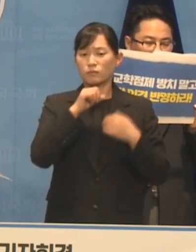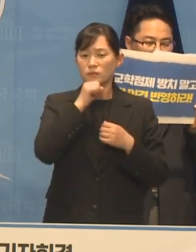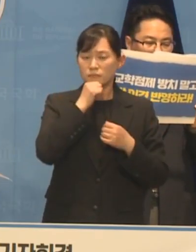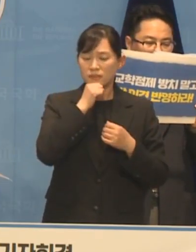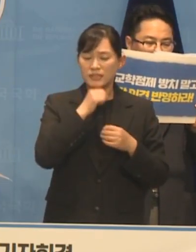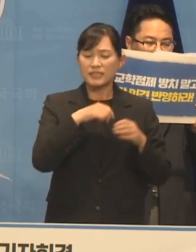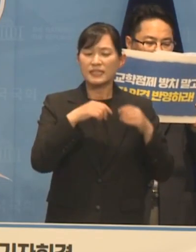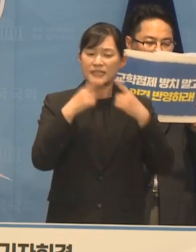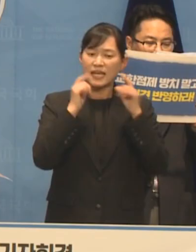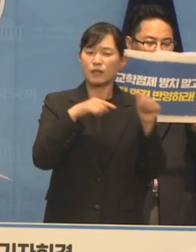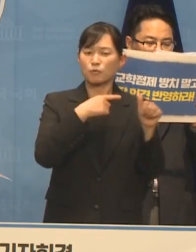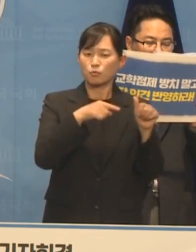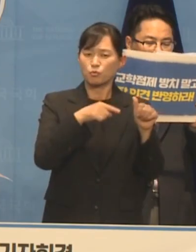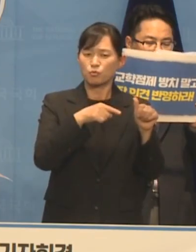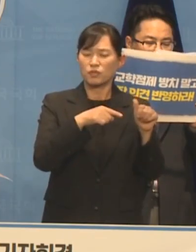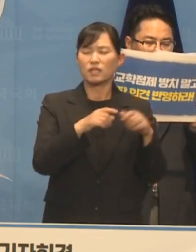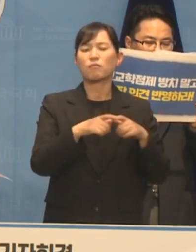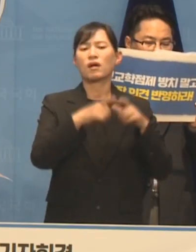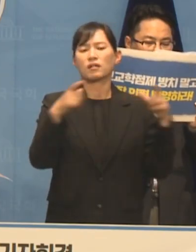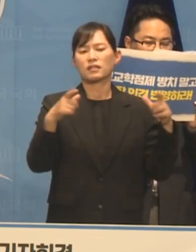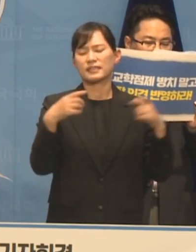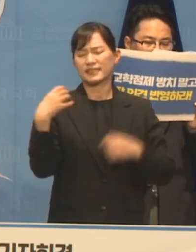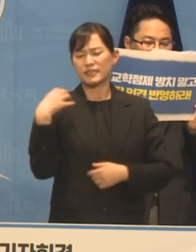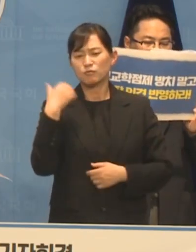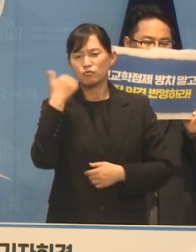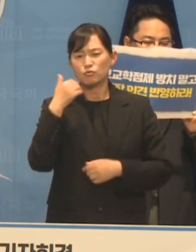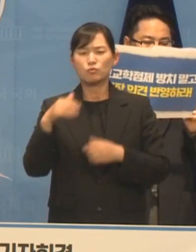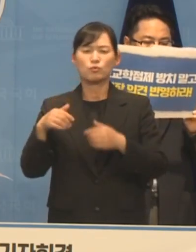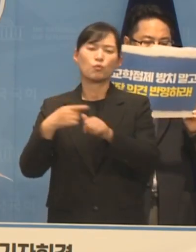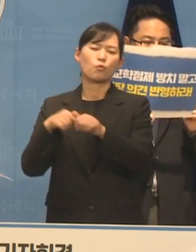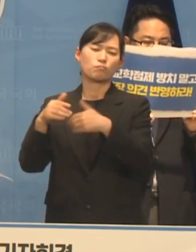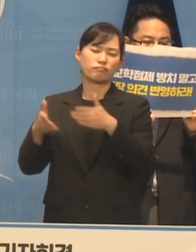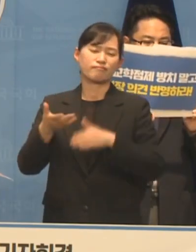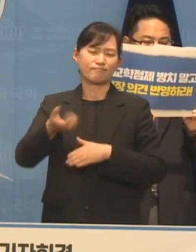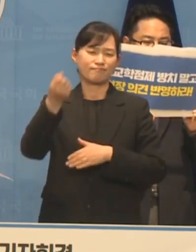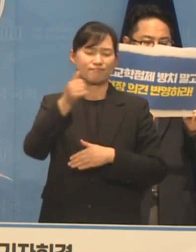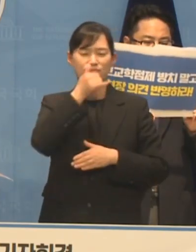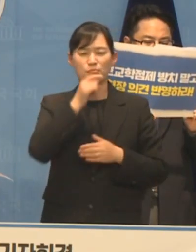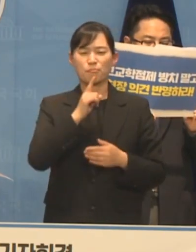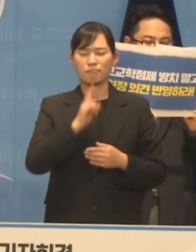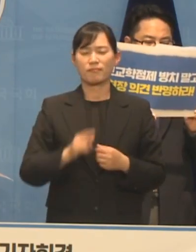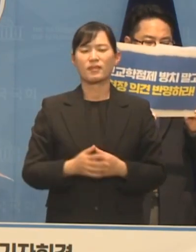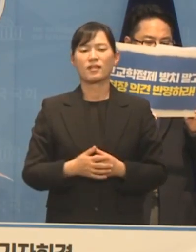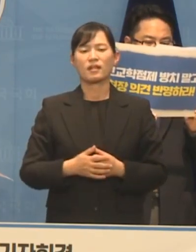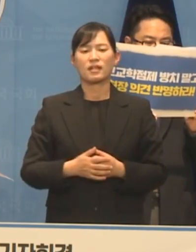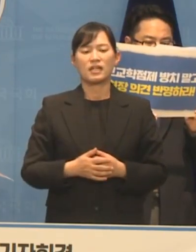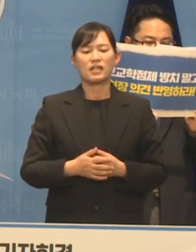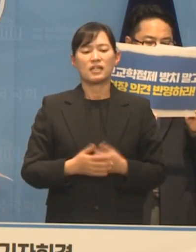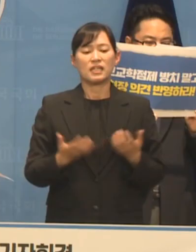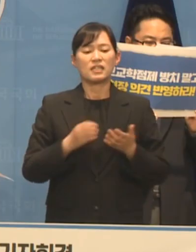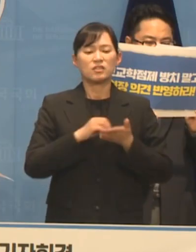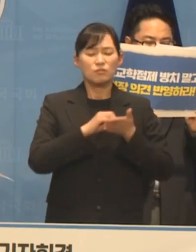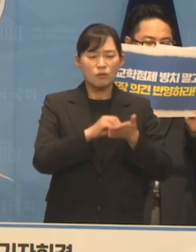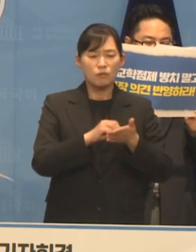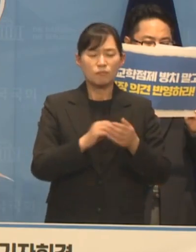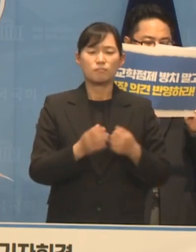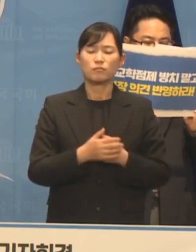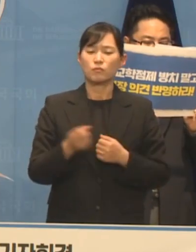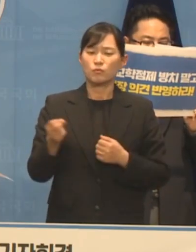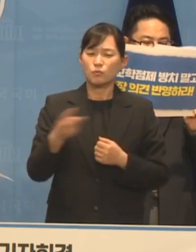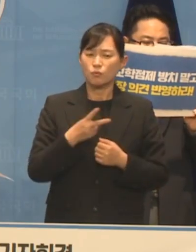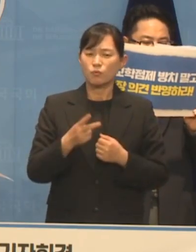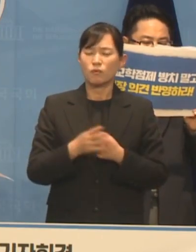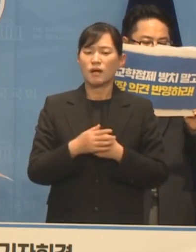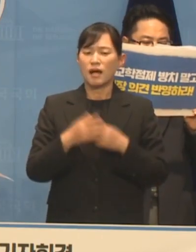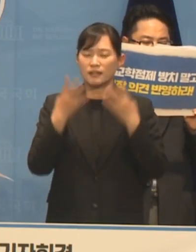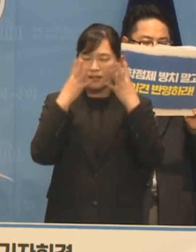시장의 확대 책임이 교육부에 있다고 답했습니다. 고교학점제가 진로 중심 수업과 평가를 강조하는 반면